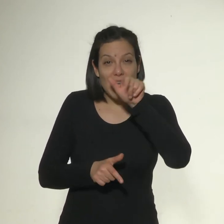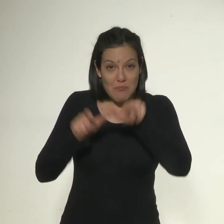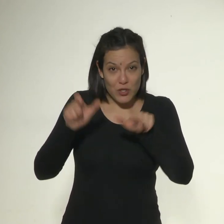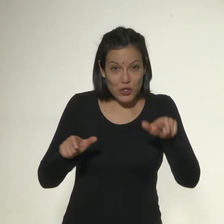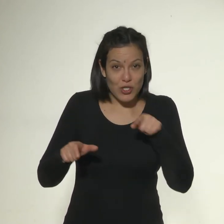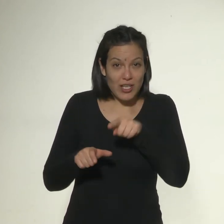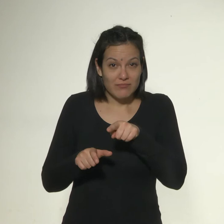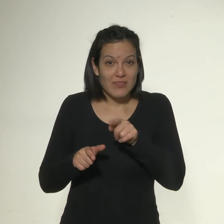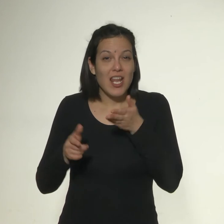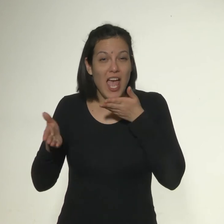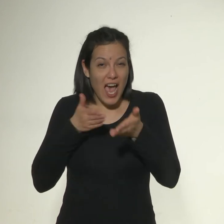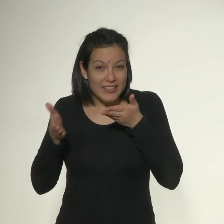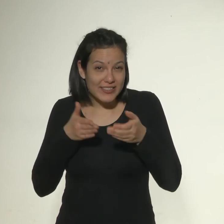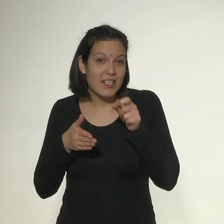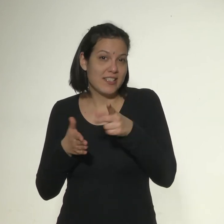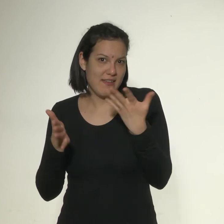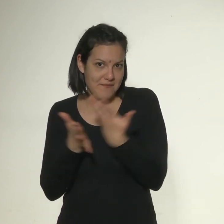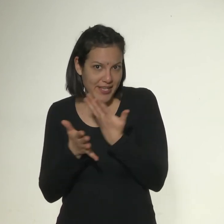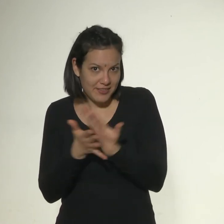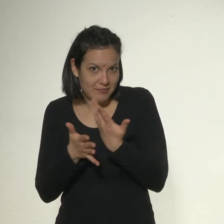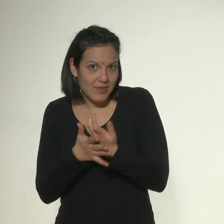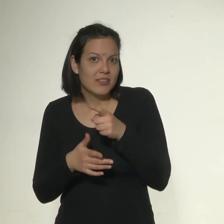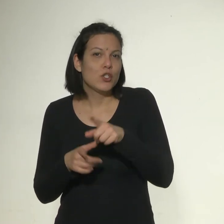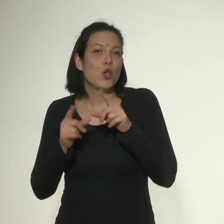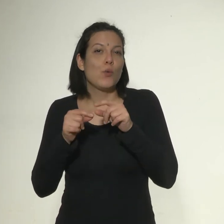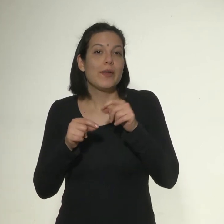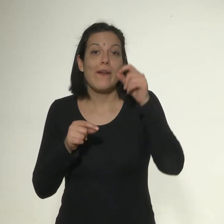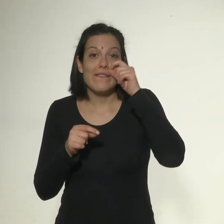Personas y Asistencia a sus Víctimas,